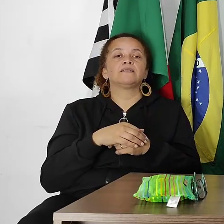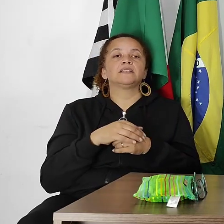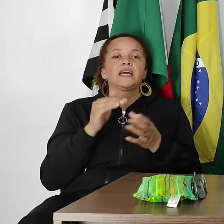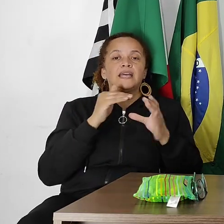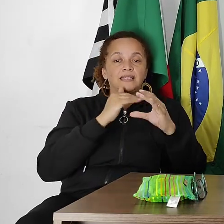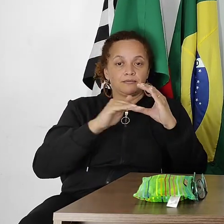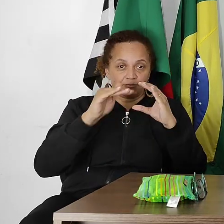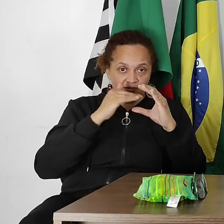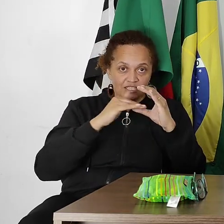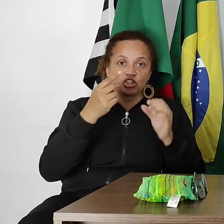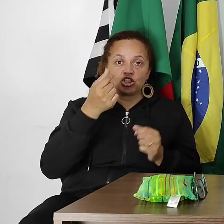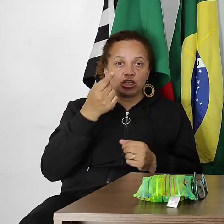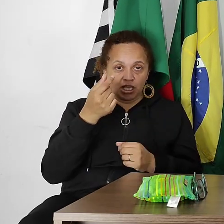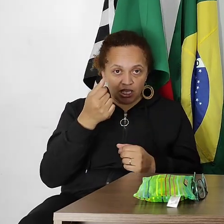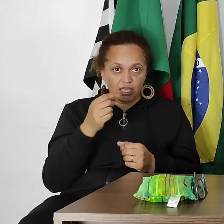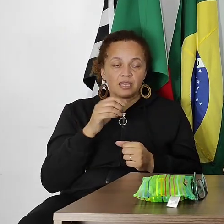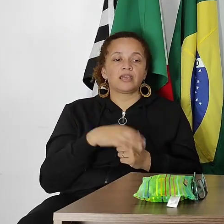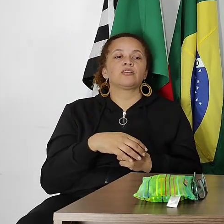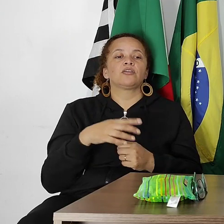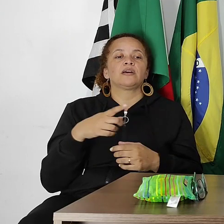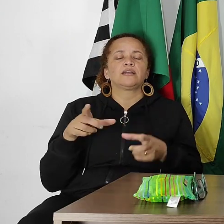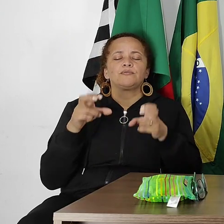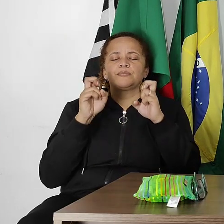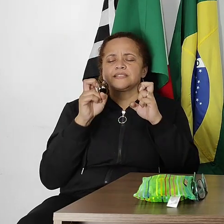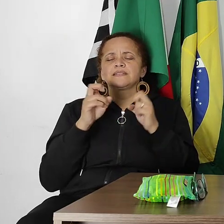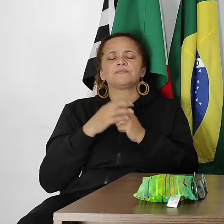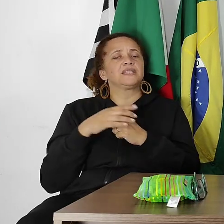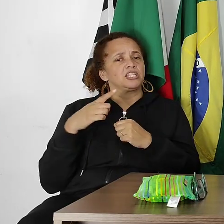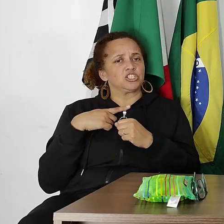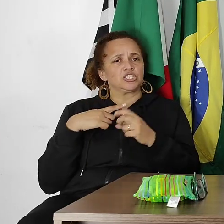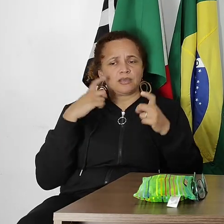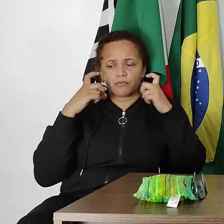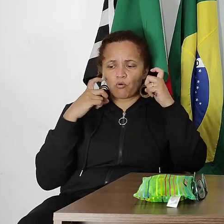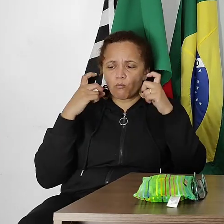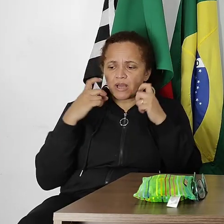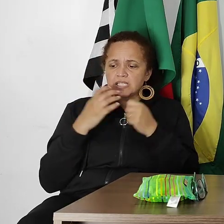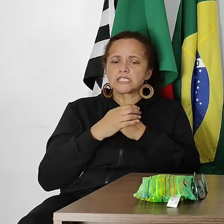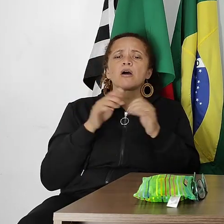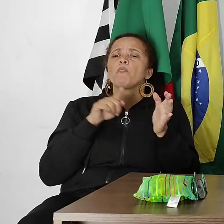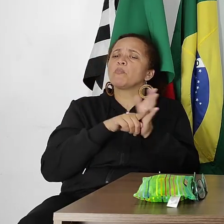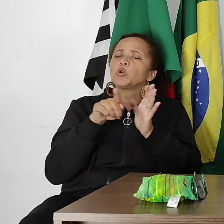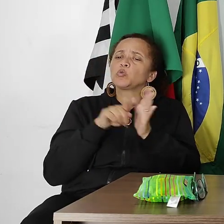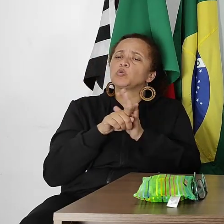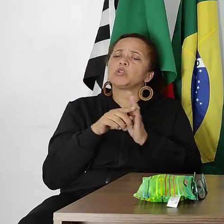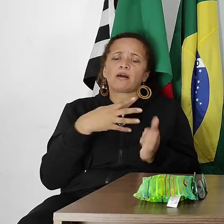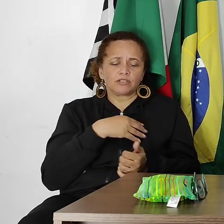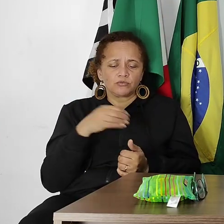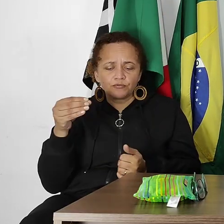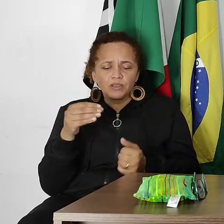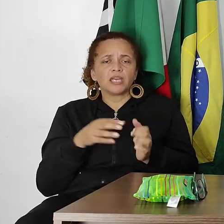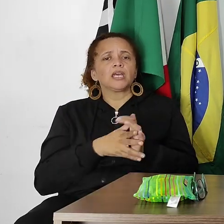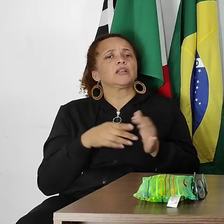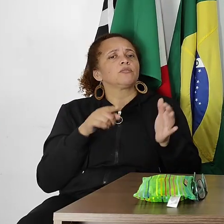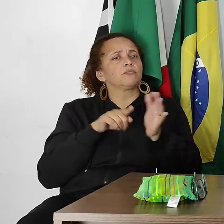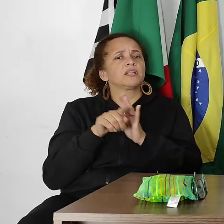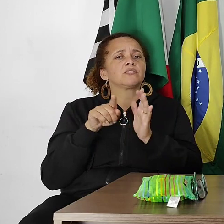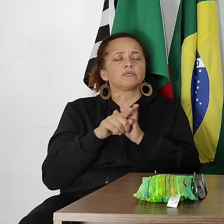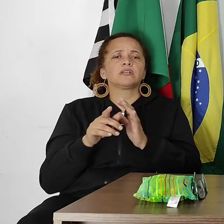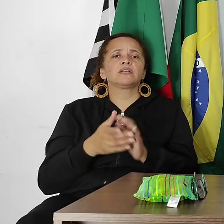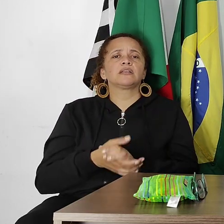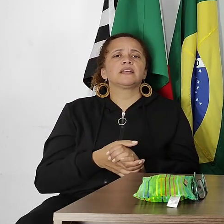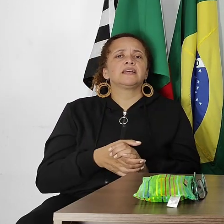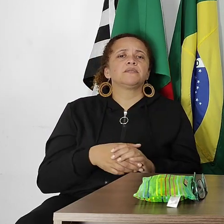a mudança nele, né? Eu via que ele se preocupava comigo, com o Bruno, eu via o carinho que ele tinha, porque ele nunca foi ruim para